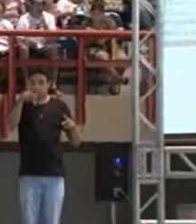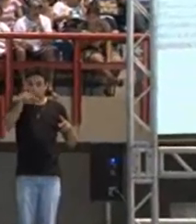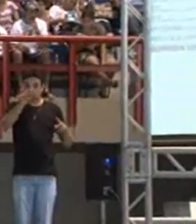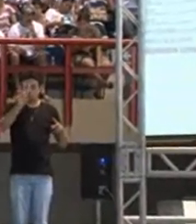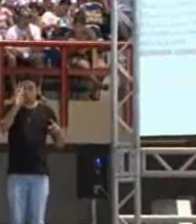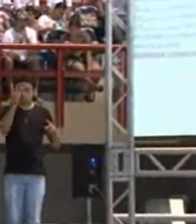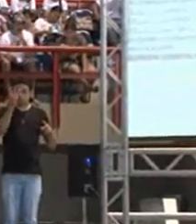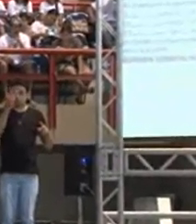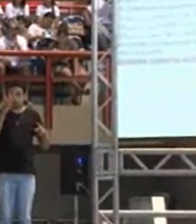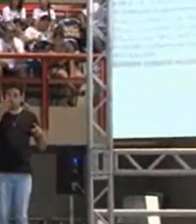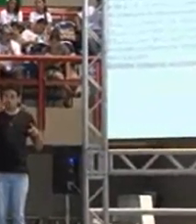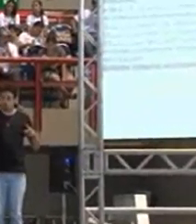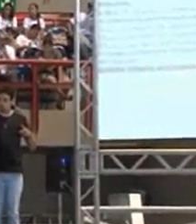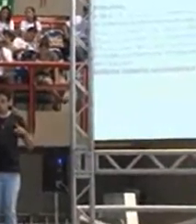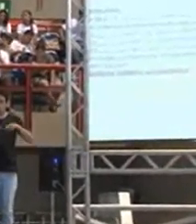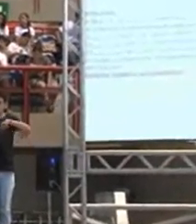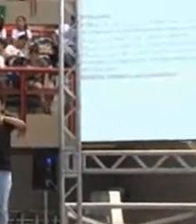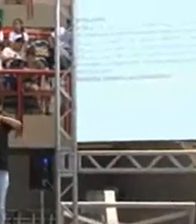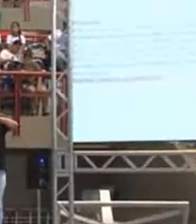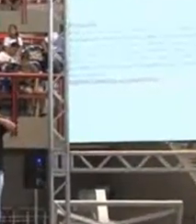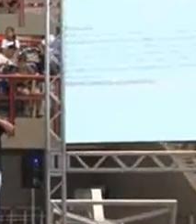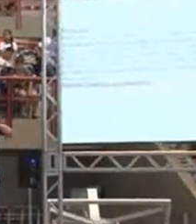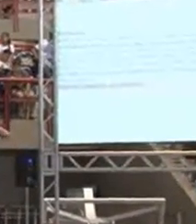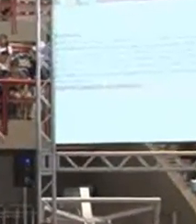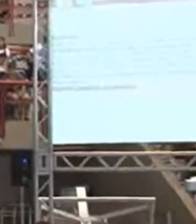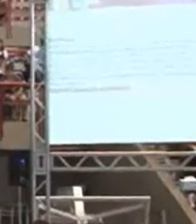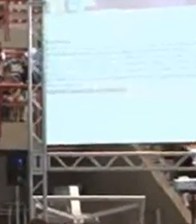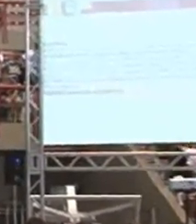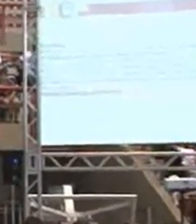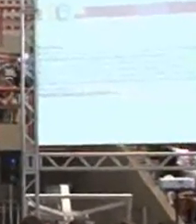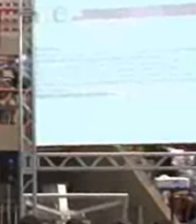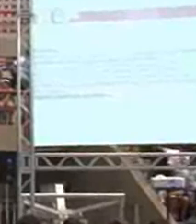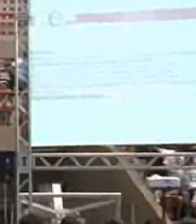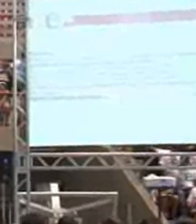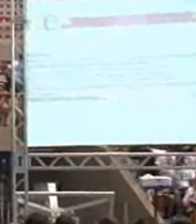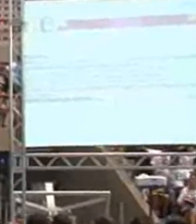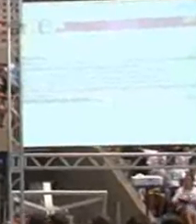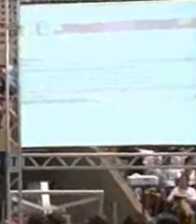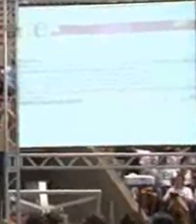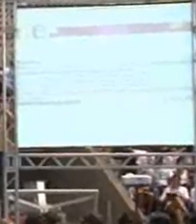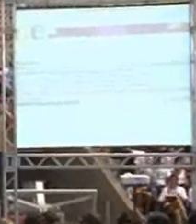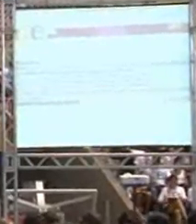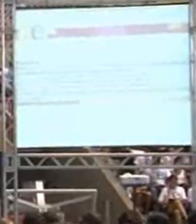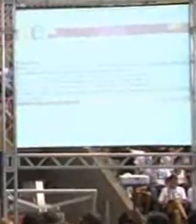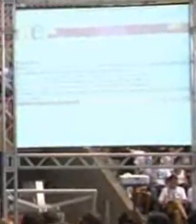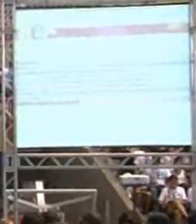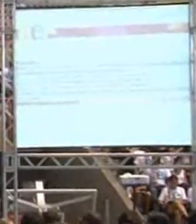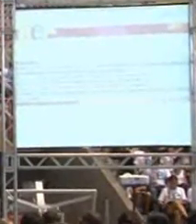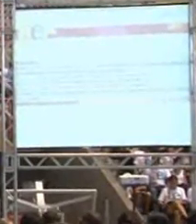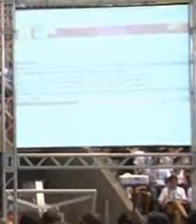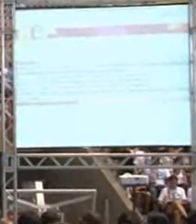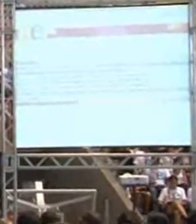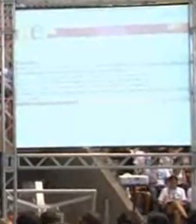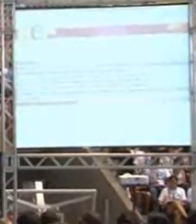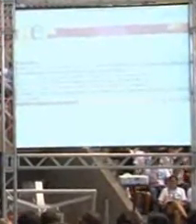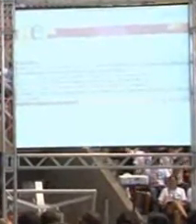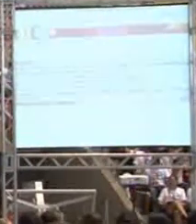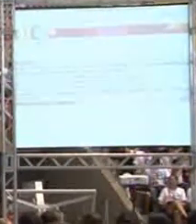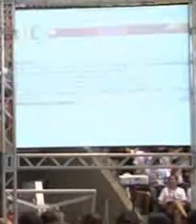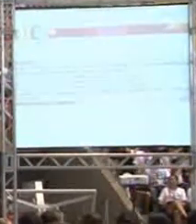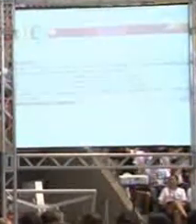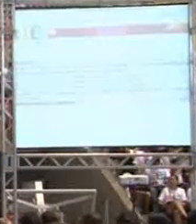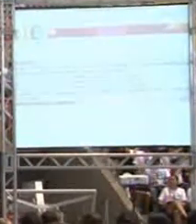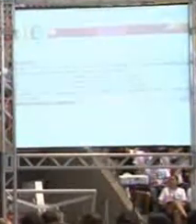quilowatt-hora, primeiro eu preciso do tempo. Mas, Idelfrânio, não deu nem 1 hora, só deu 10 minutos. Fique esperto com